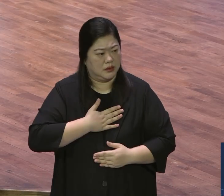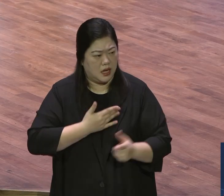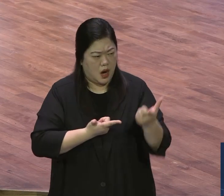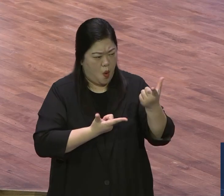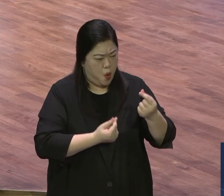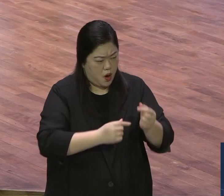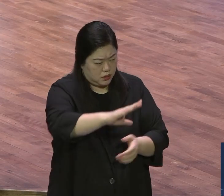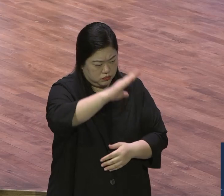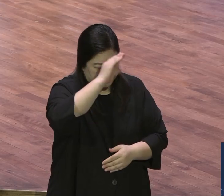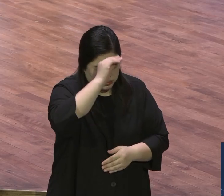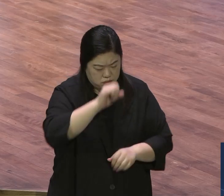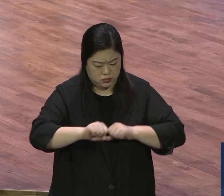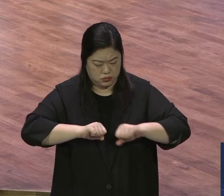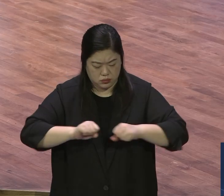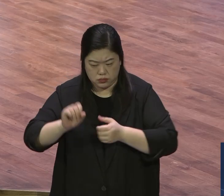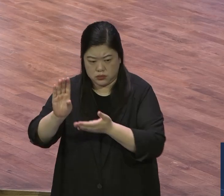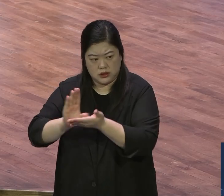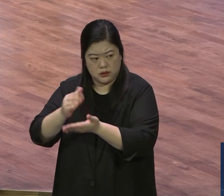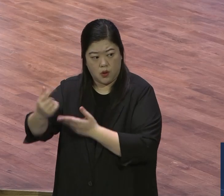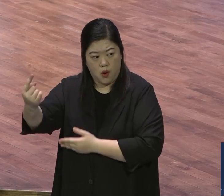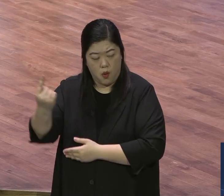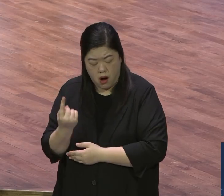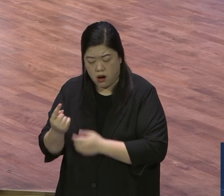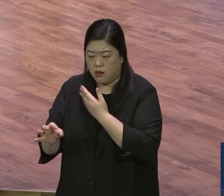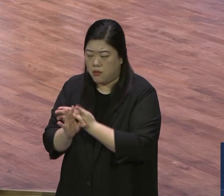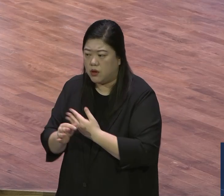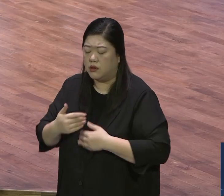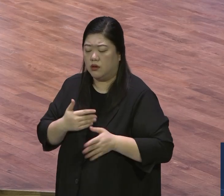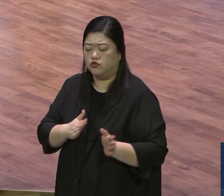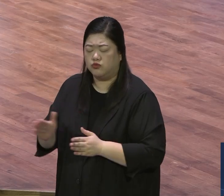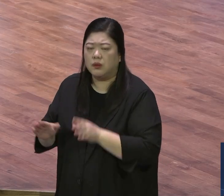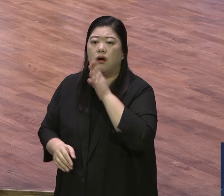그런데 이들은 전혀 그렇지 못했습니다.